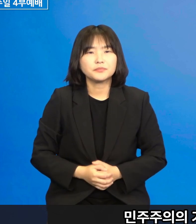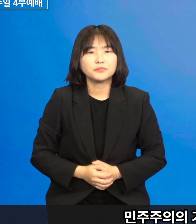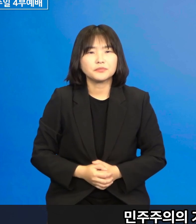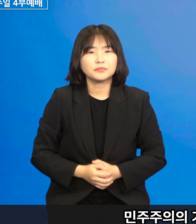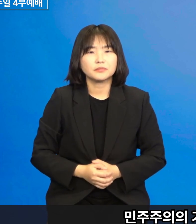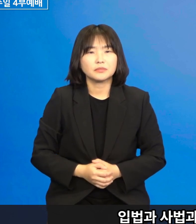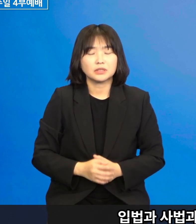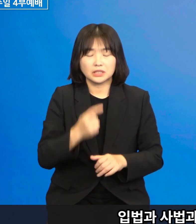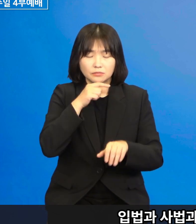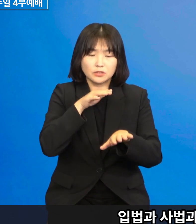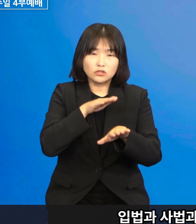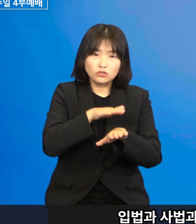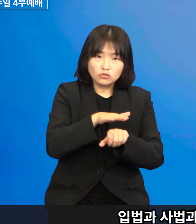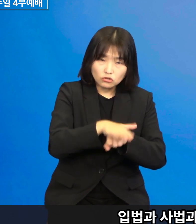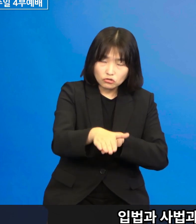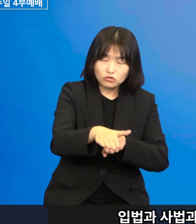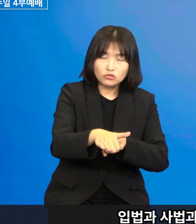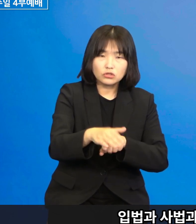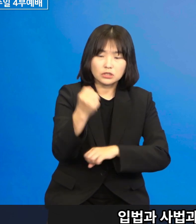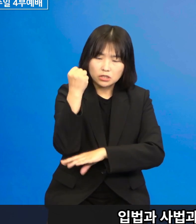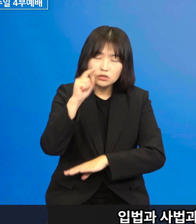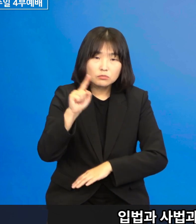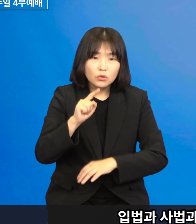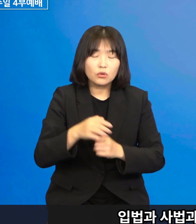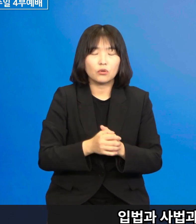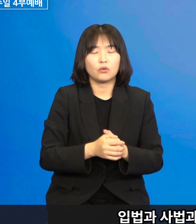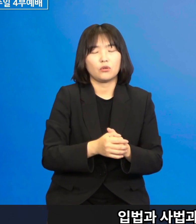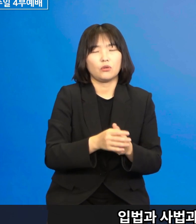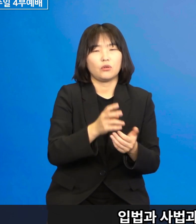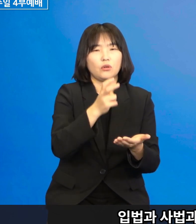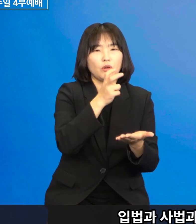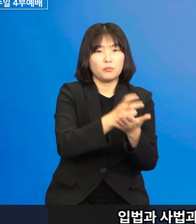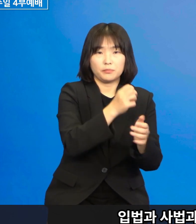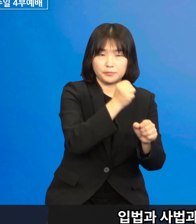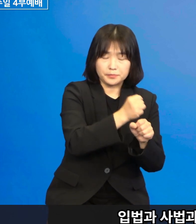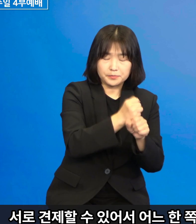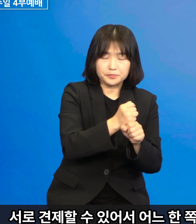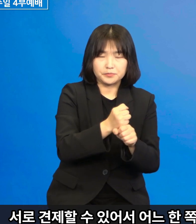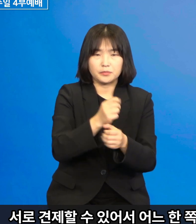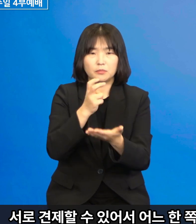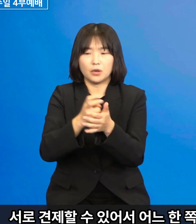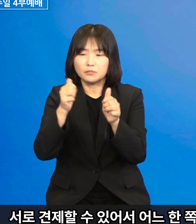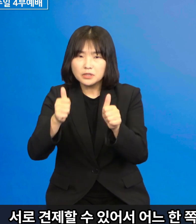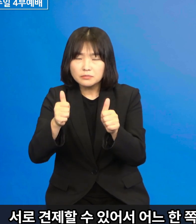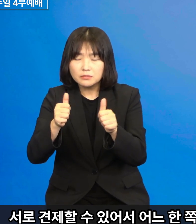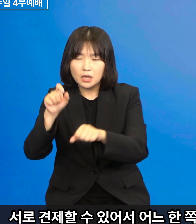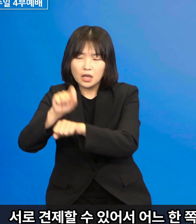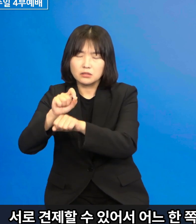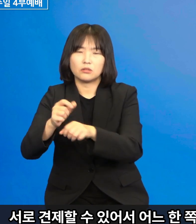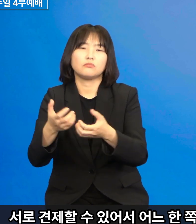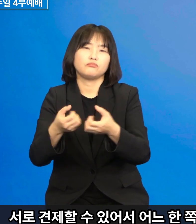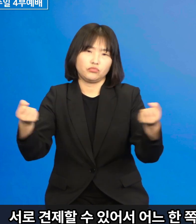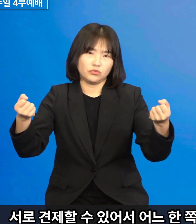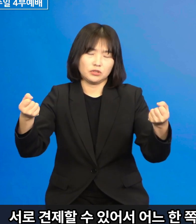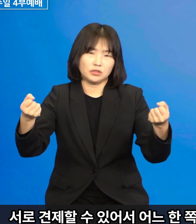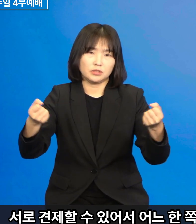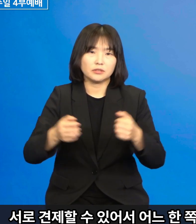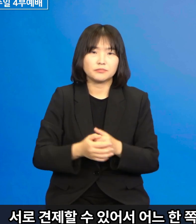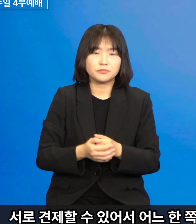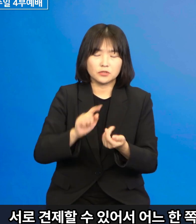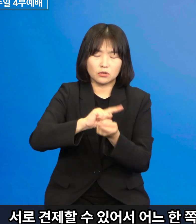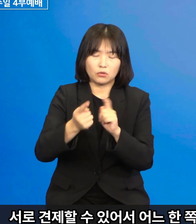민주주의의 기초가 무엇입니까? 입법과 사법과 행정의 분립입니다. 서로 견제할 수 있어서 어느